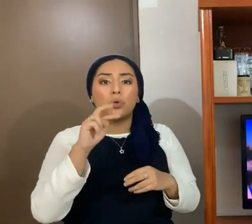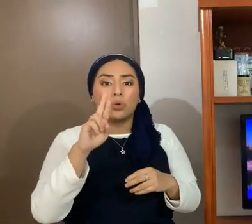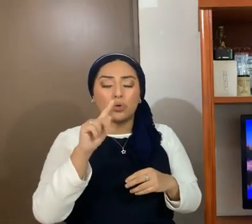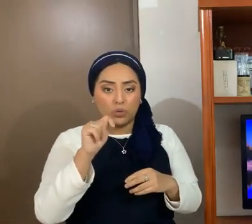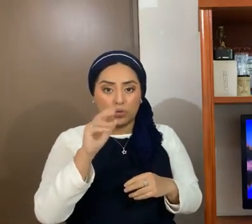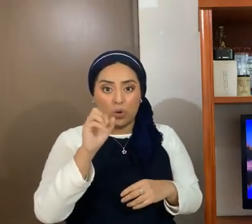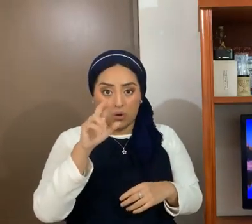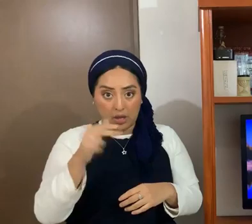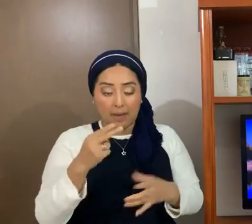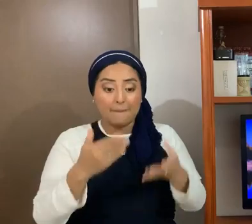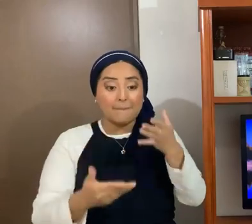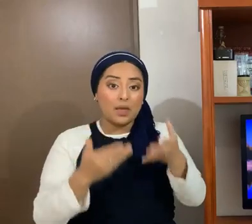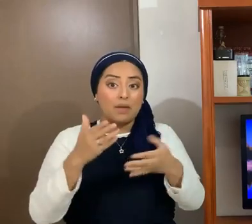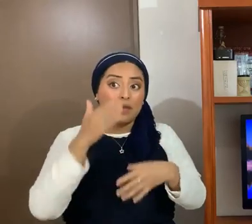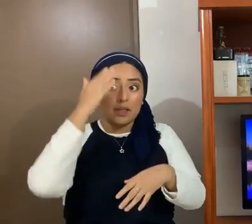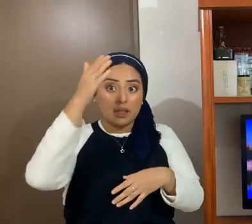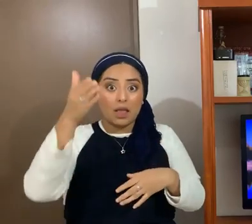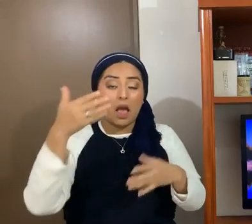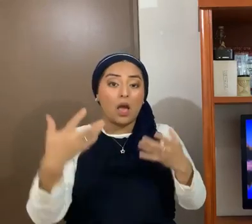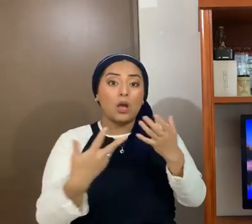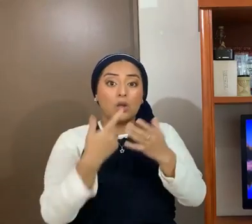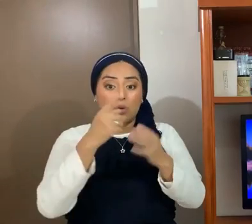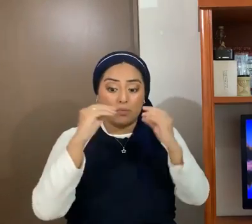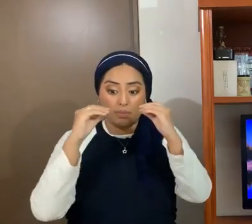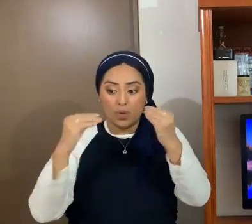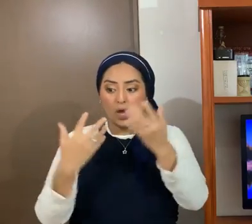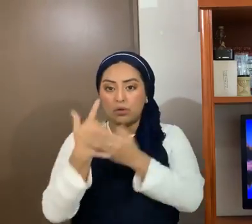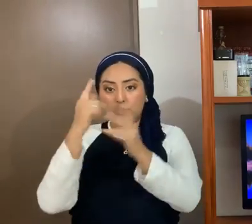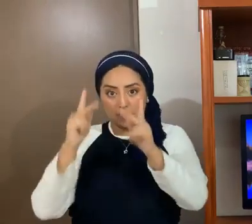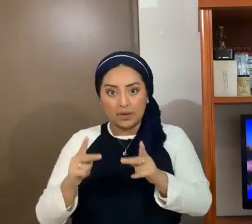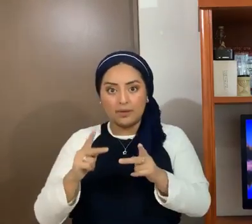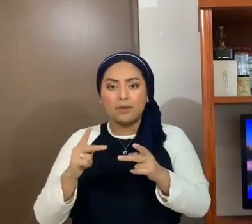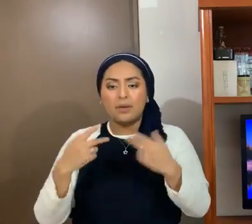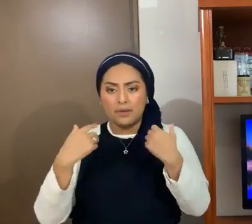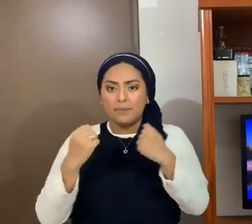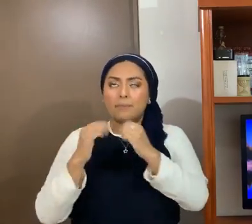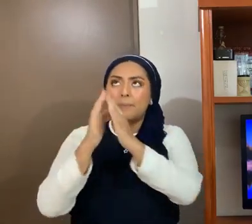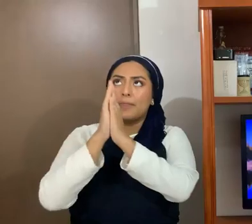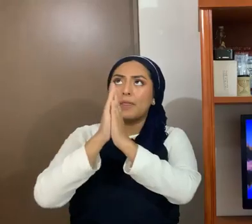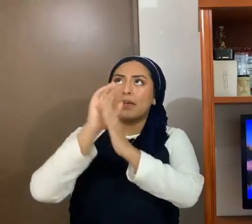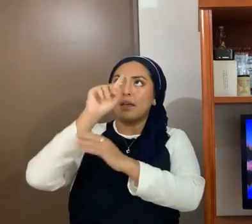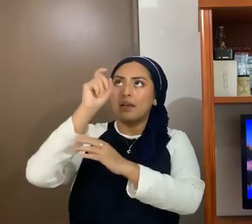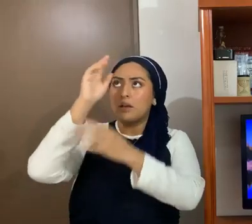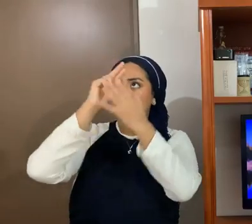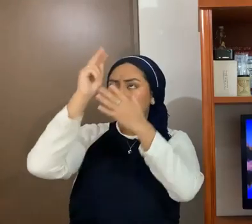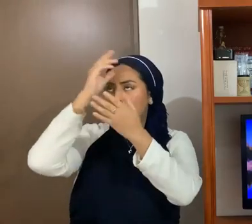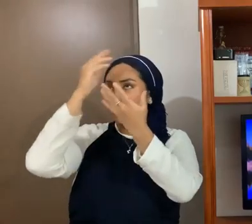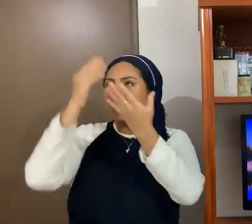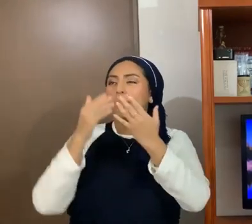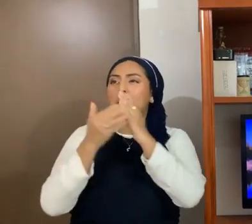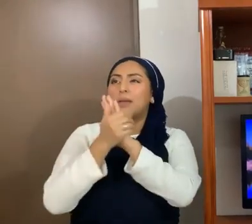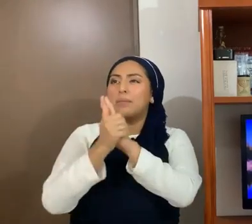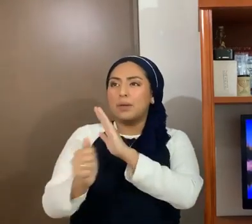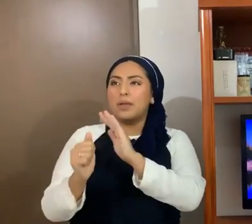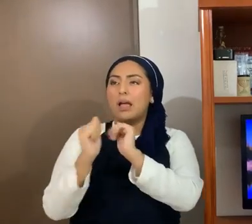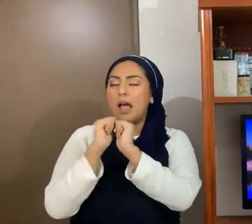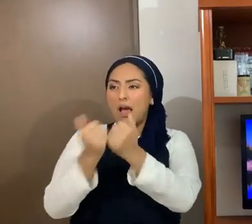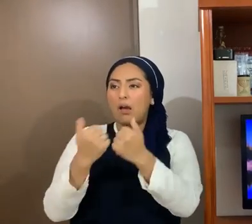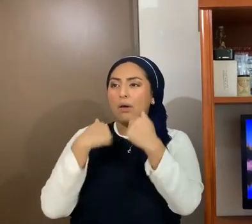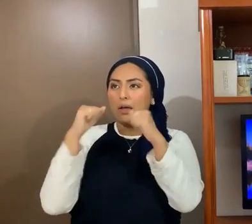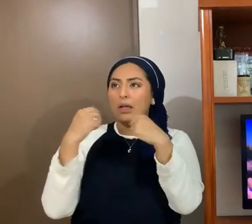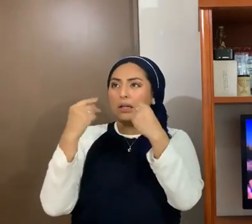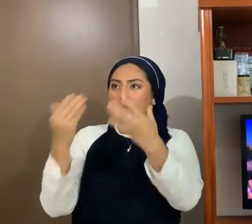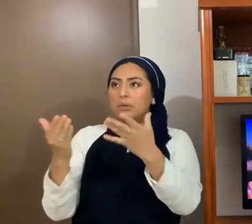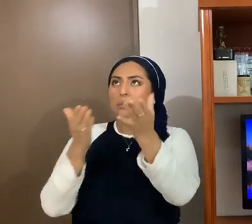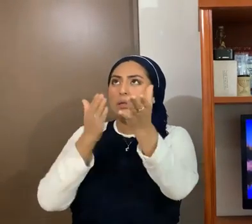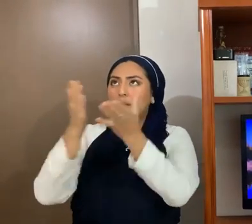Eterno te pueda usar para ministrar un alma. Y además, esfuérzate en pedirle al Eterno dones y talentos para que así